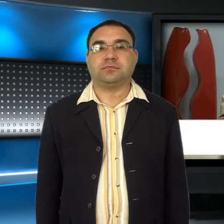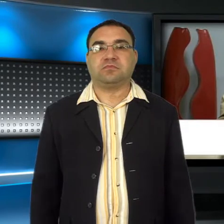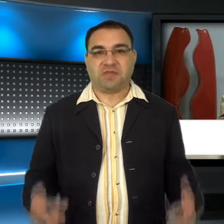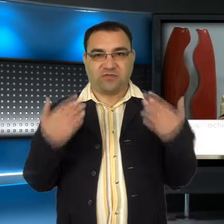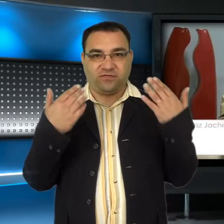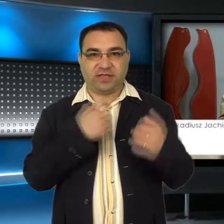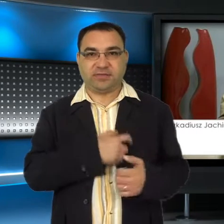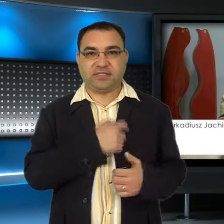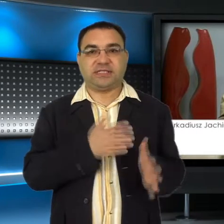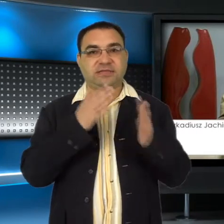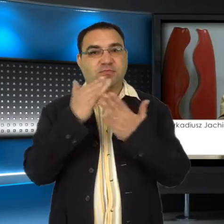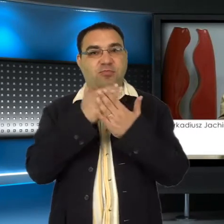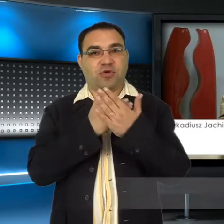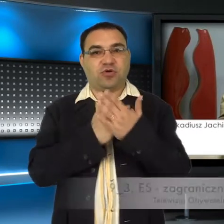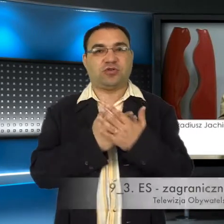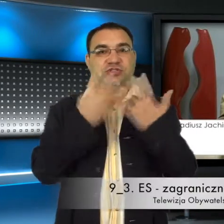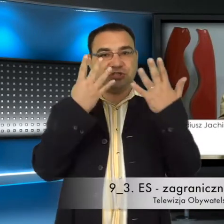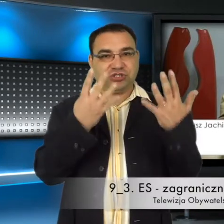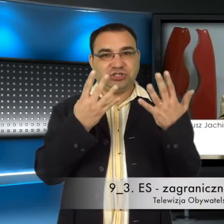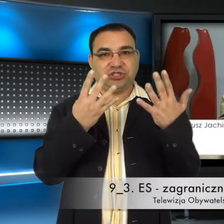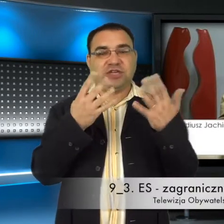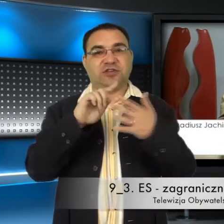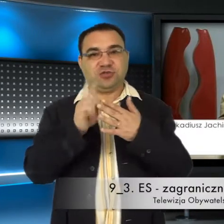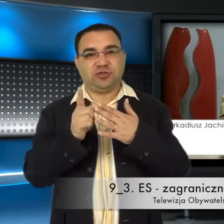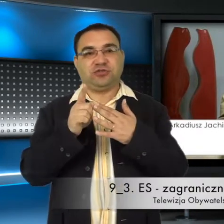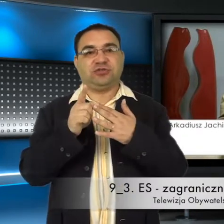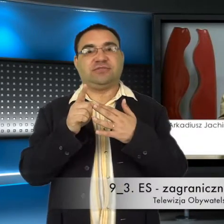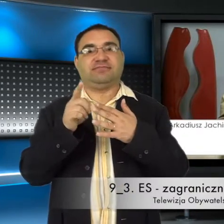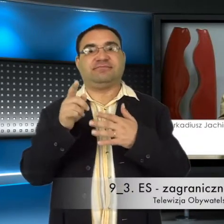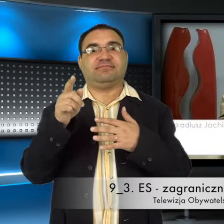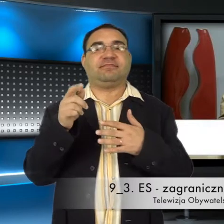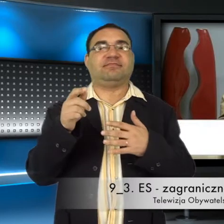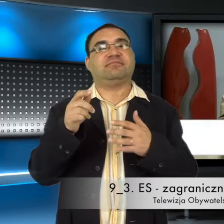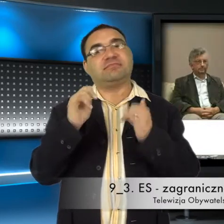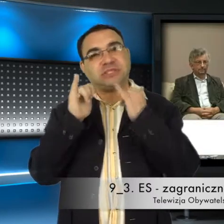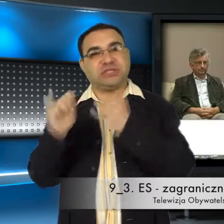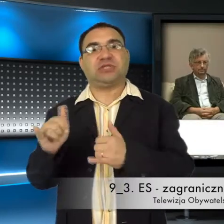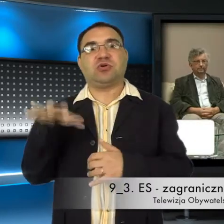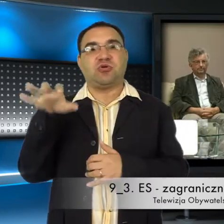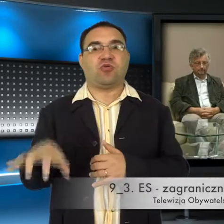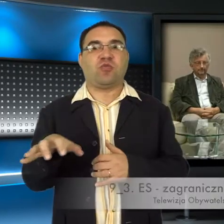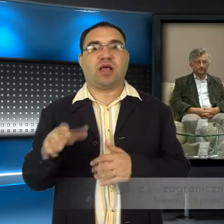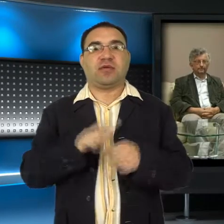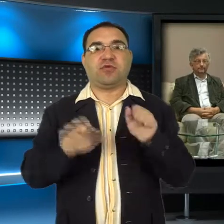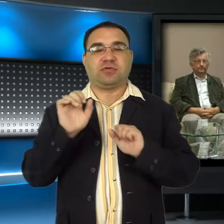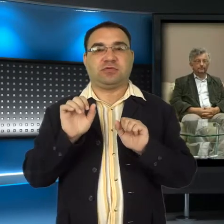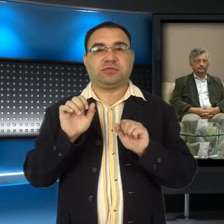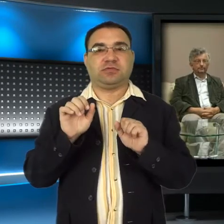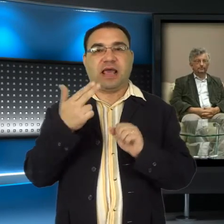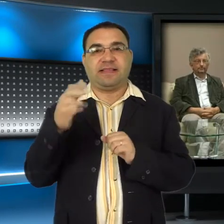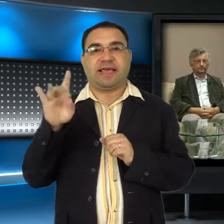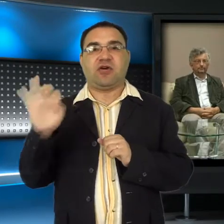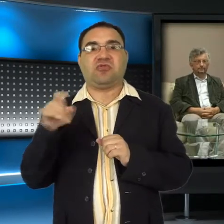Witam Państwa serdecznie w kolejnym programie 9 minut na trzeci sektor. Dzisiaj moim gościem jest Piotr Wołkowiński, ekspert